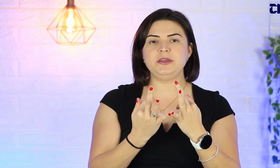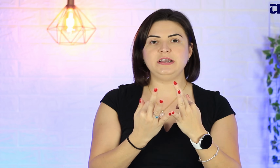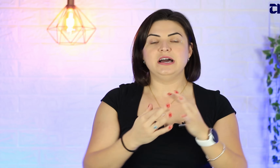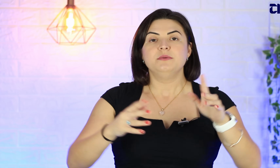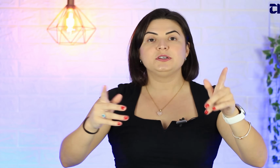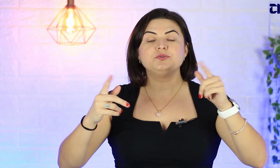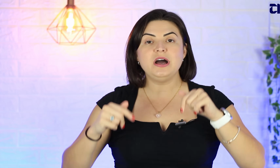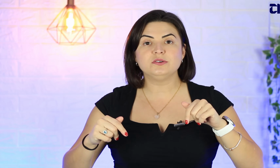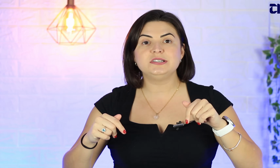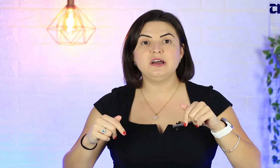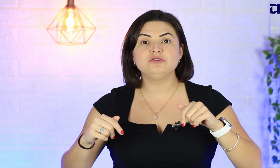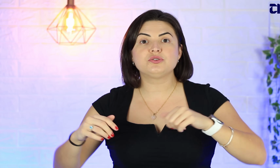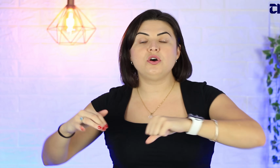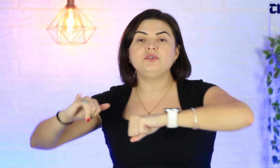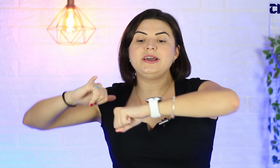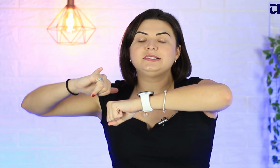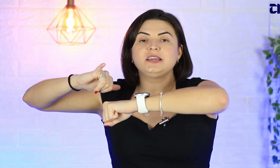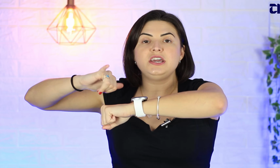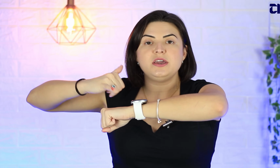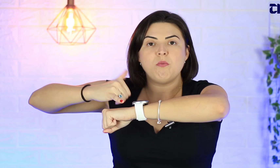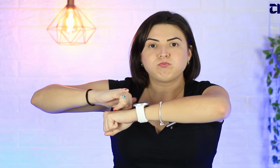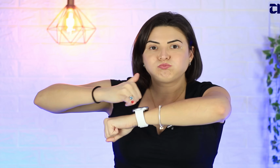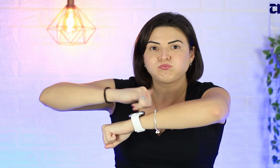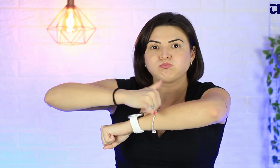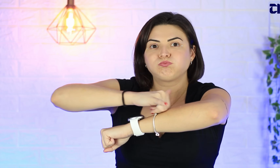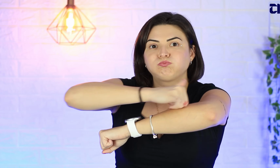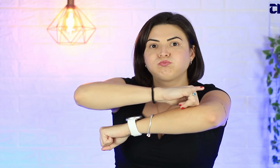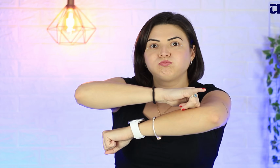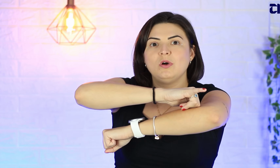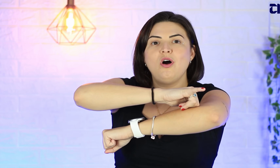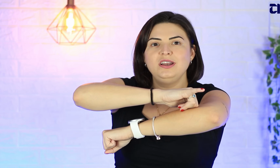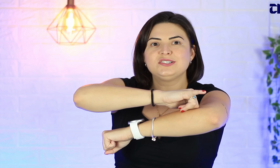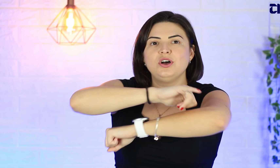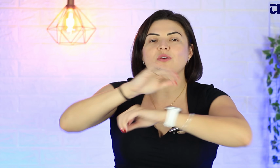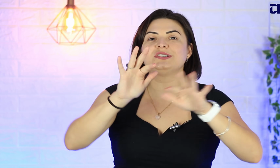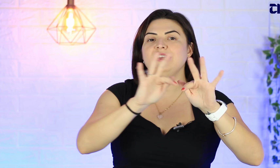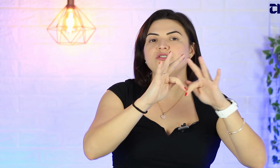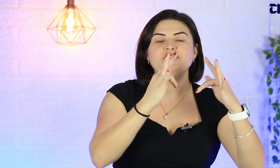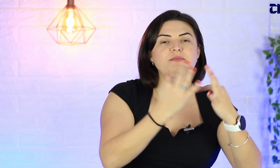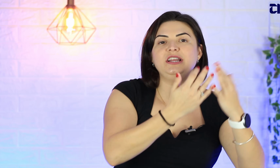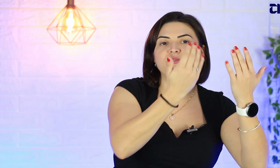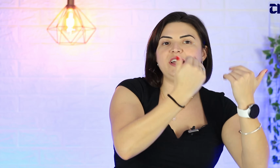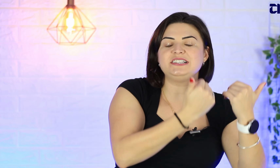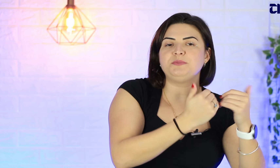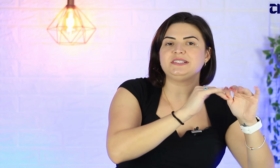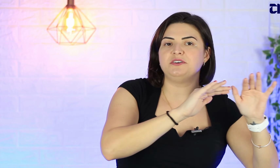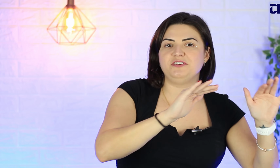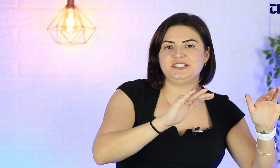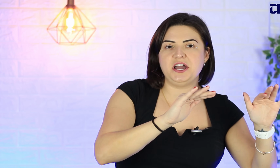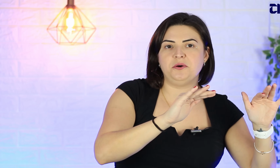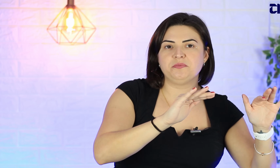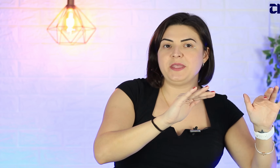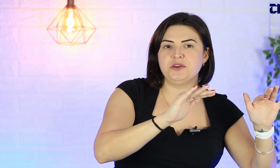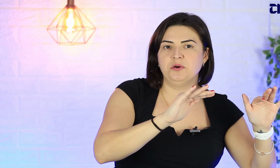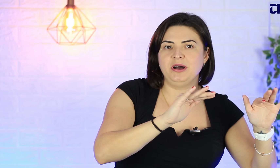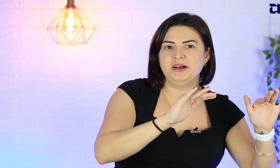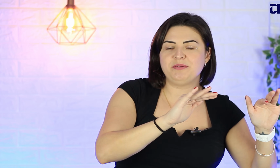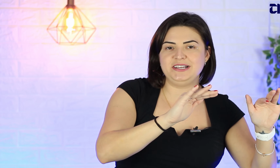família. Pessoal, sinal de gordo é esse aqui. Olha só, o sinal de família não tem expressão facial, nenhuma, para